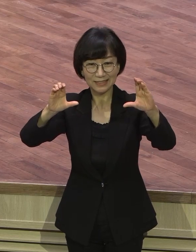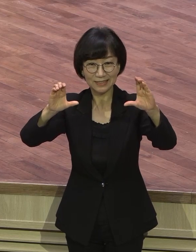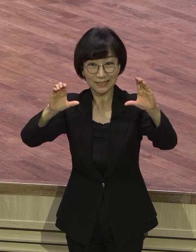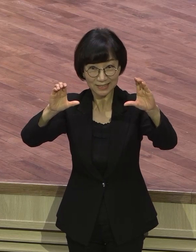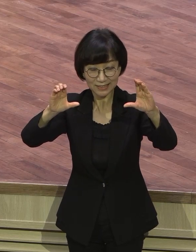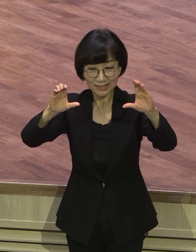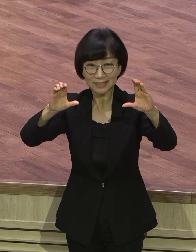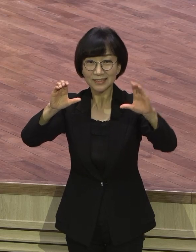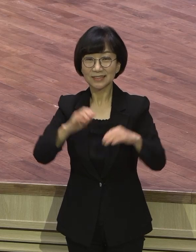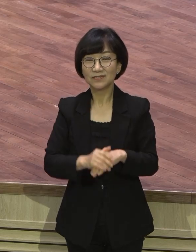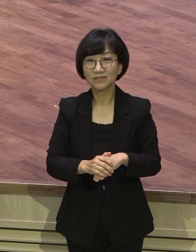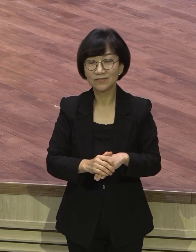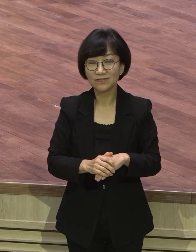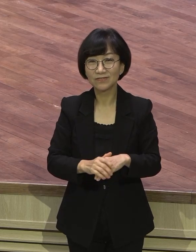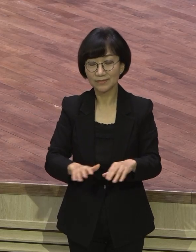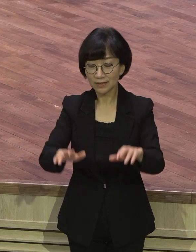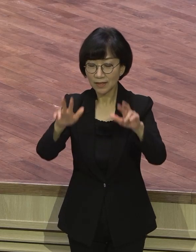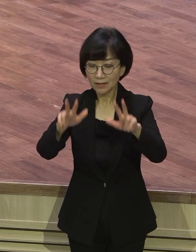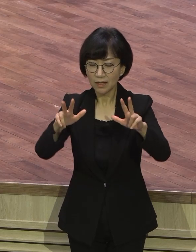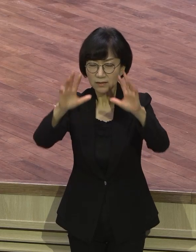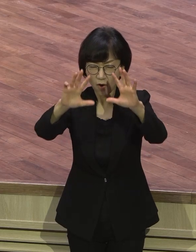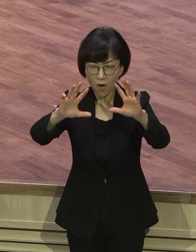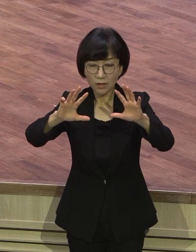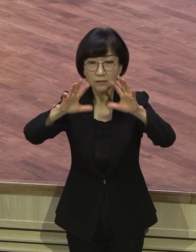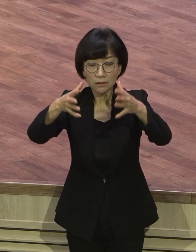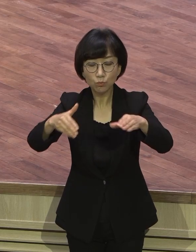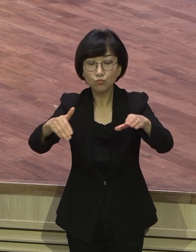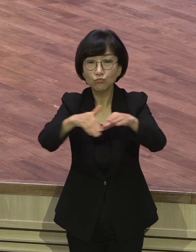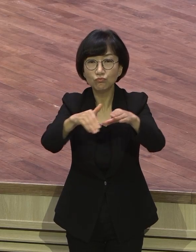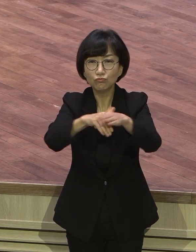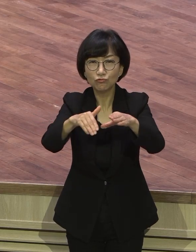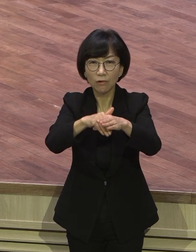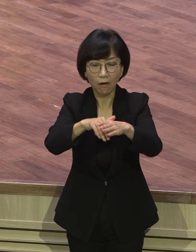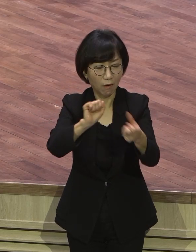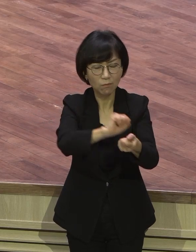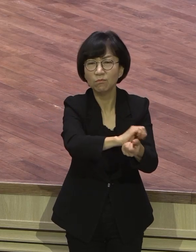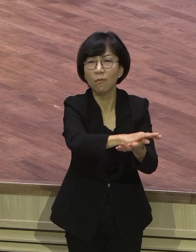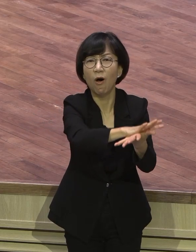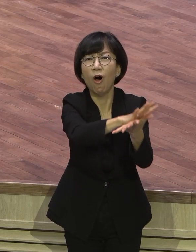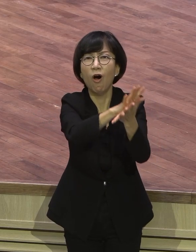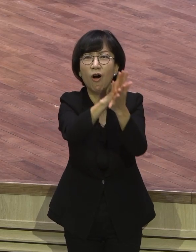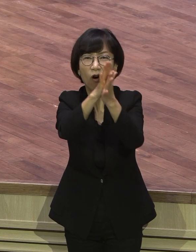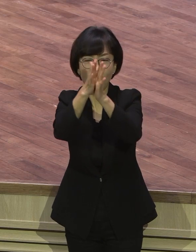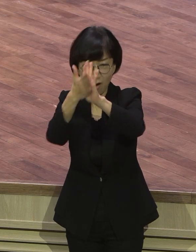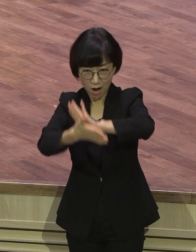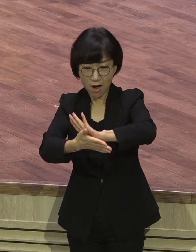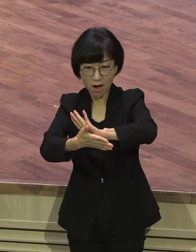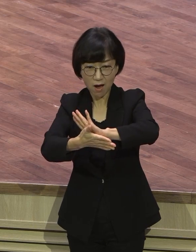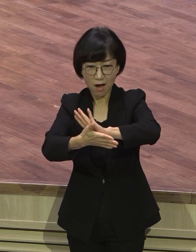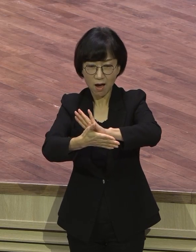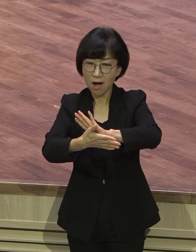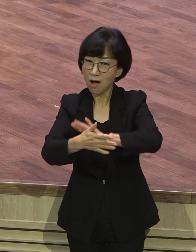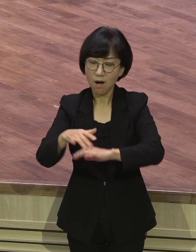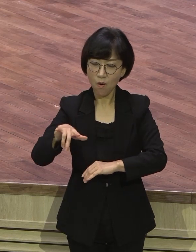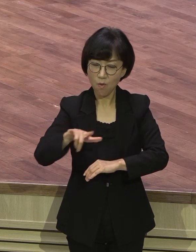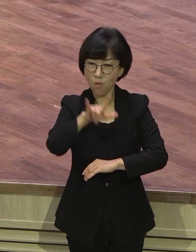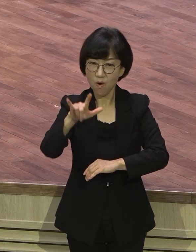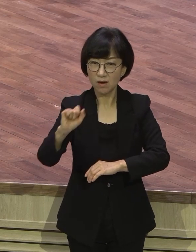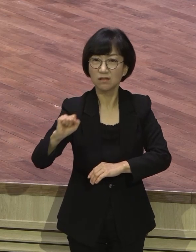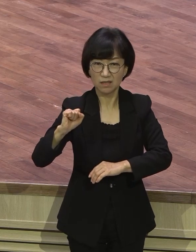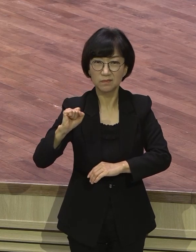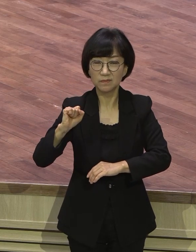그만큼 코로나가 지금 세계 문화와 질서에 큰 영향력을 미치고 있다라는 말씀이에요.